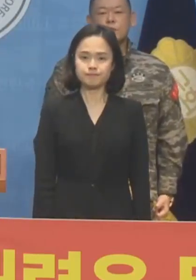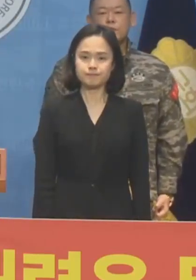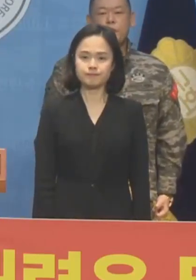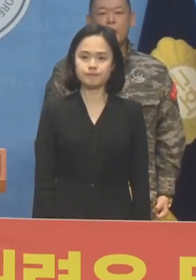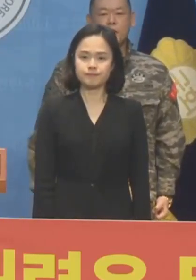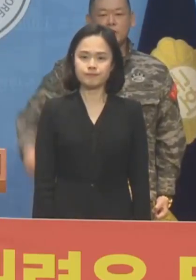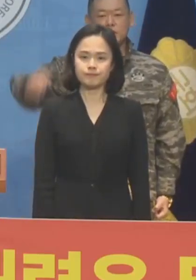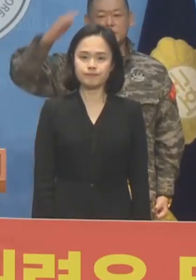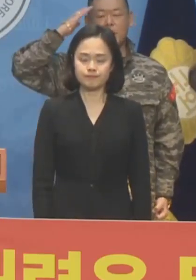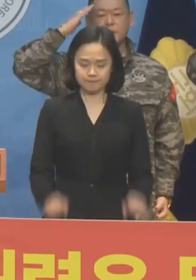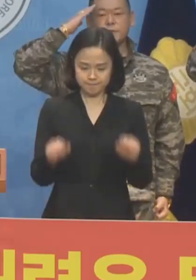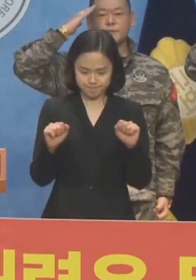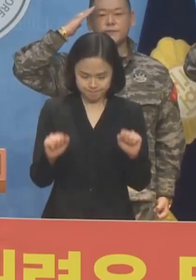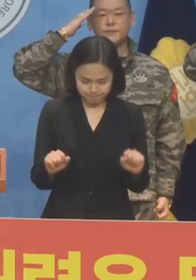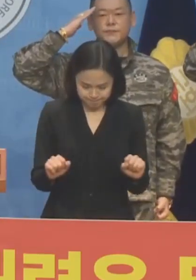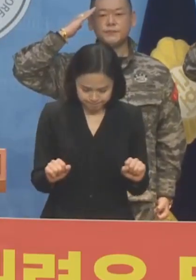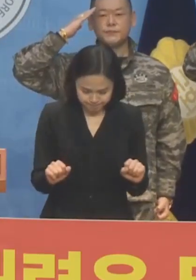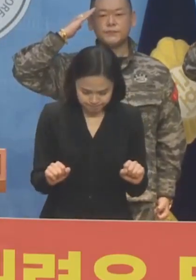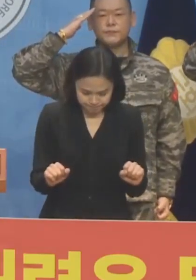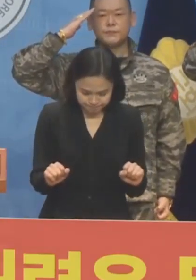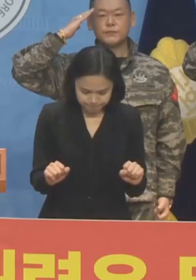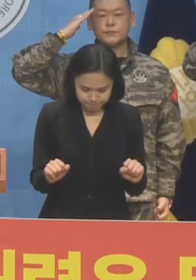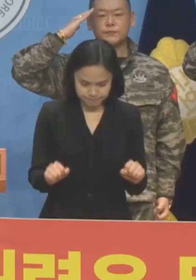경례 필승!